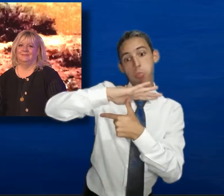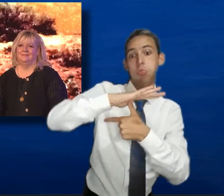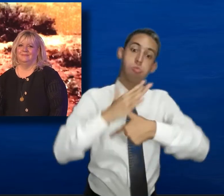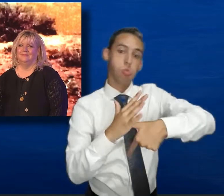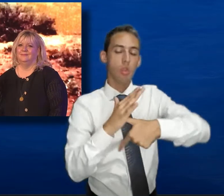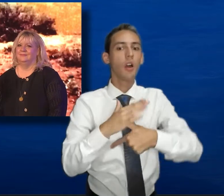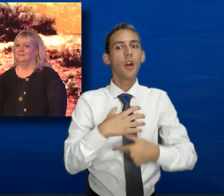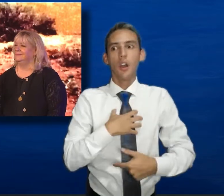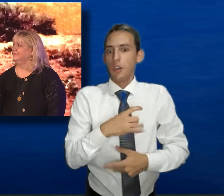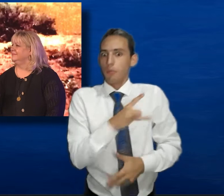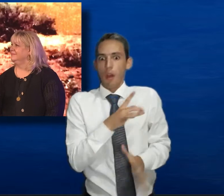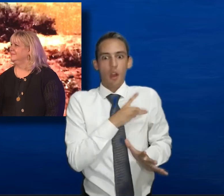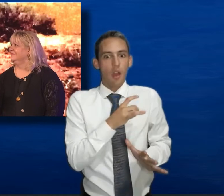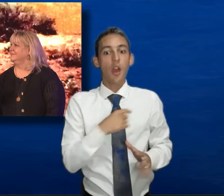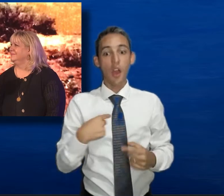quando